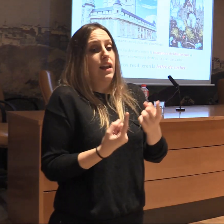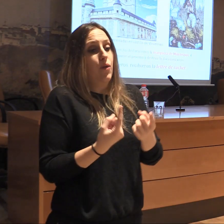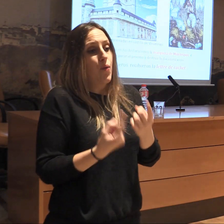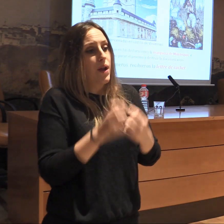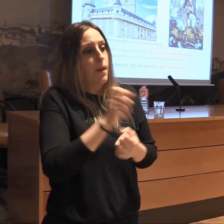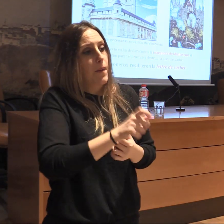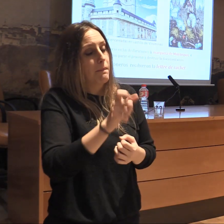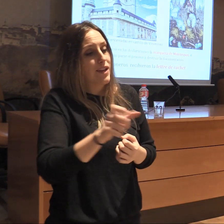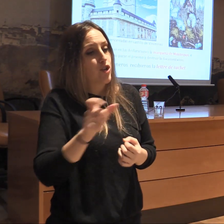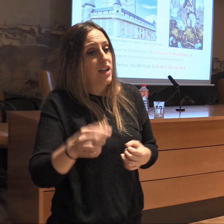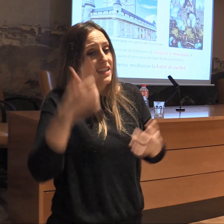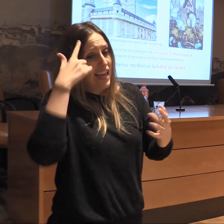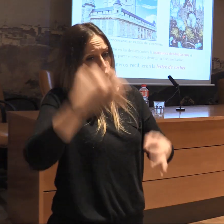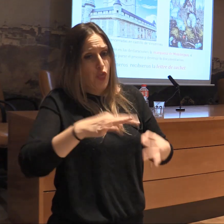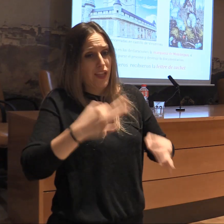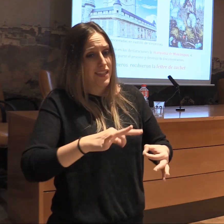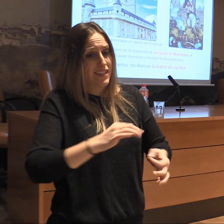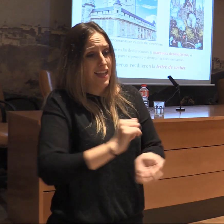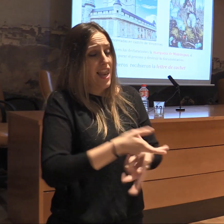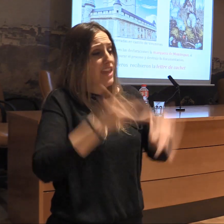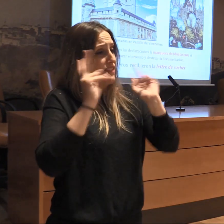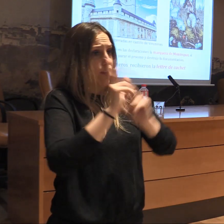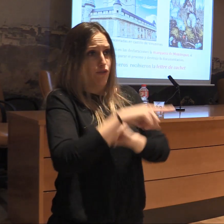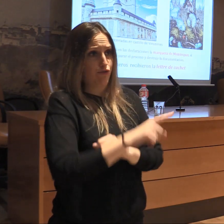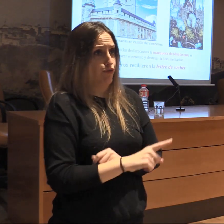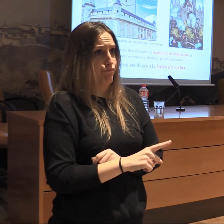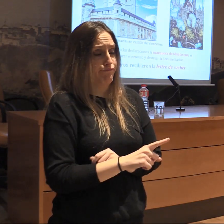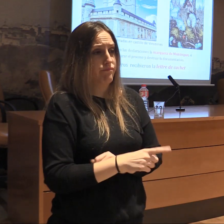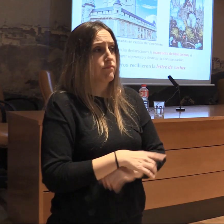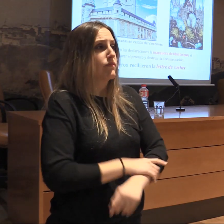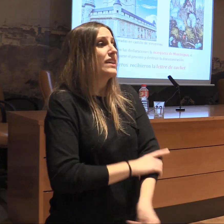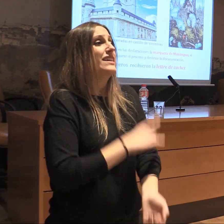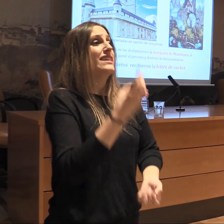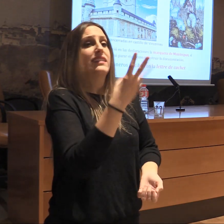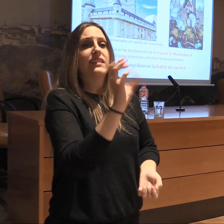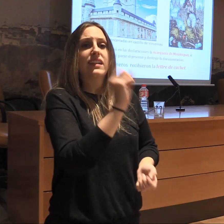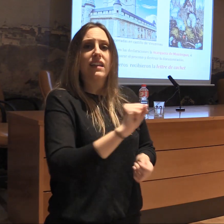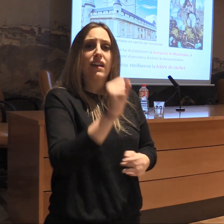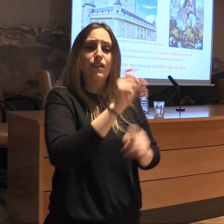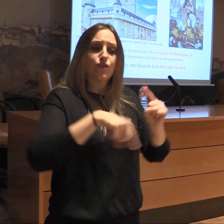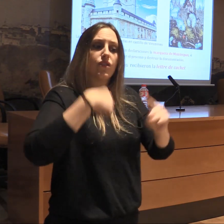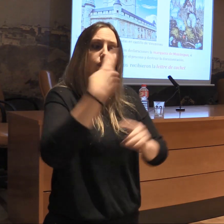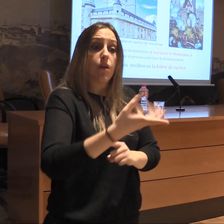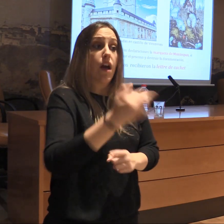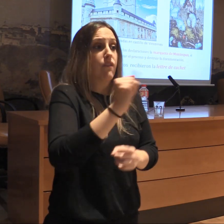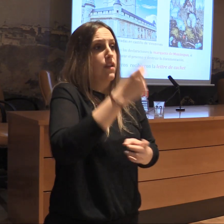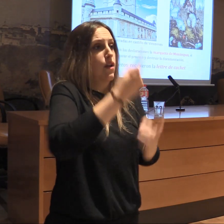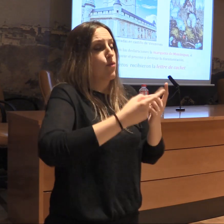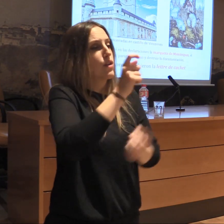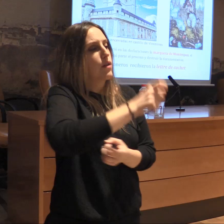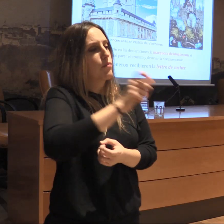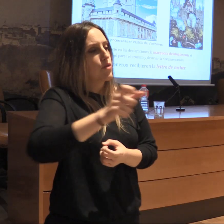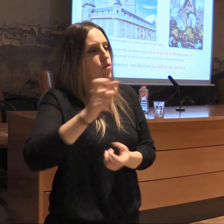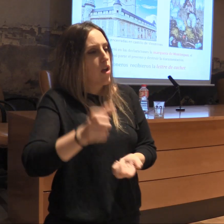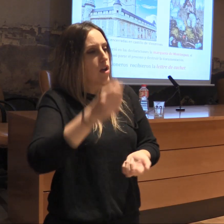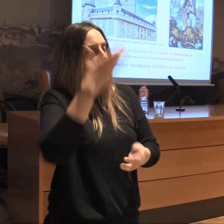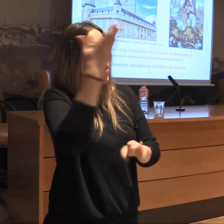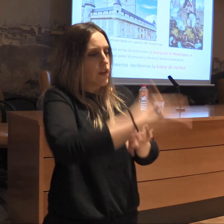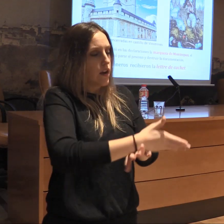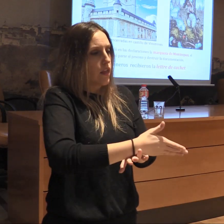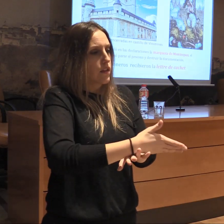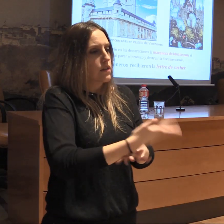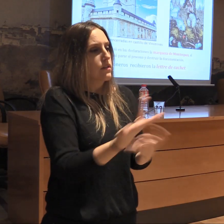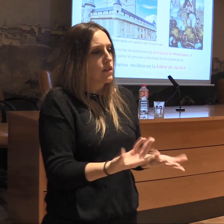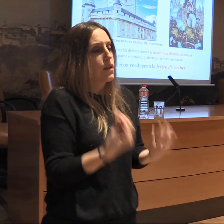eran liberados. 30 años después, había algunas de estas personas condenadas por este proceso todavía viviendo en